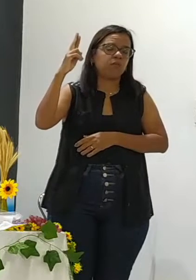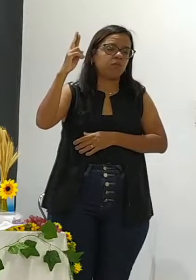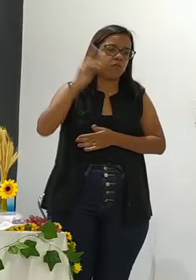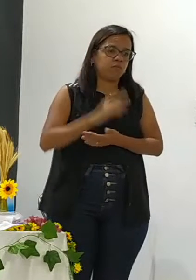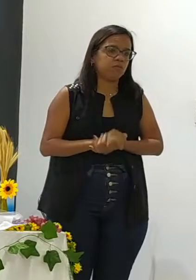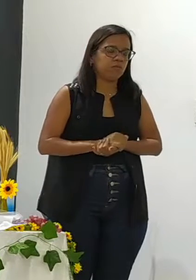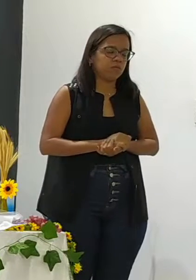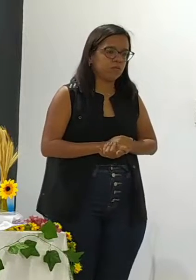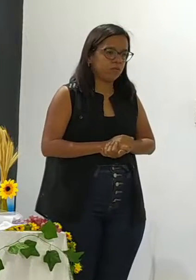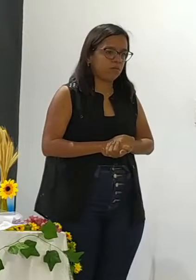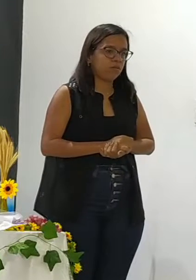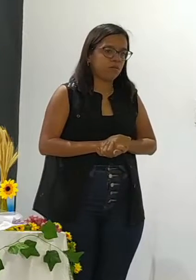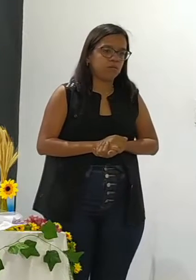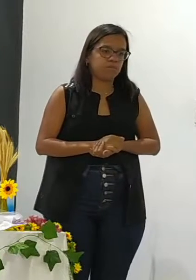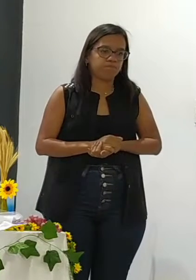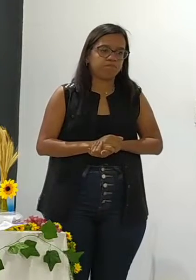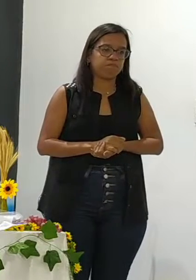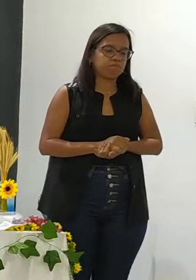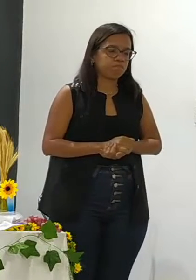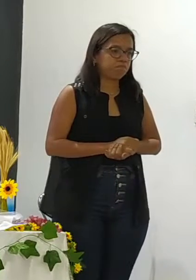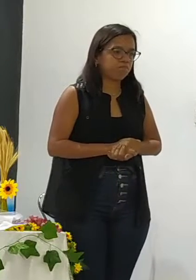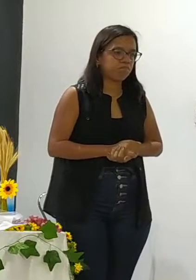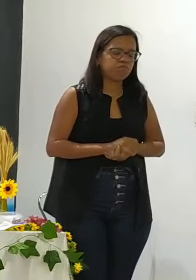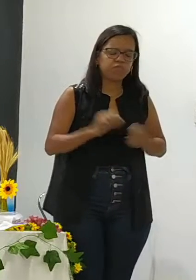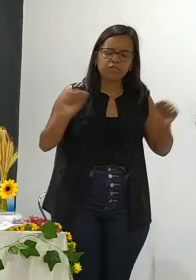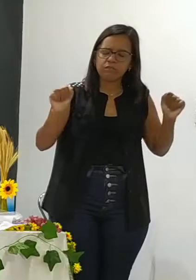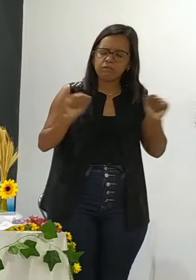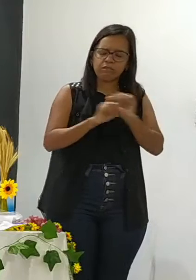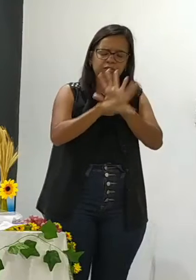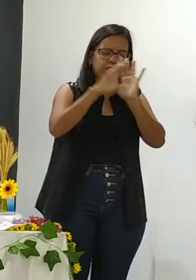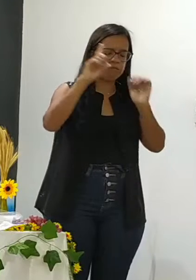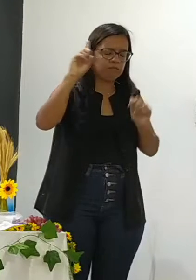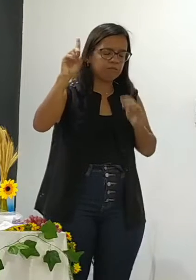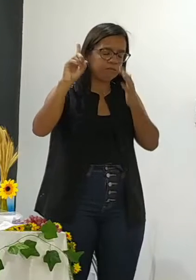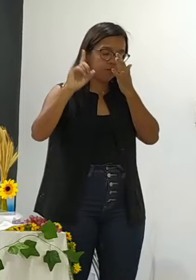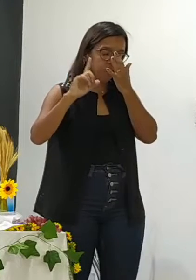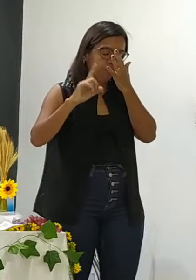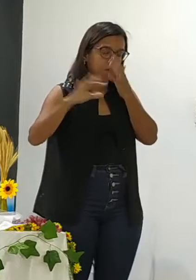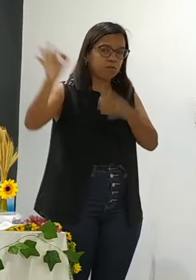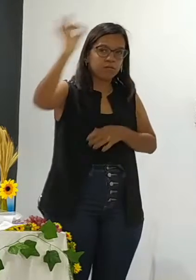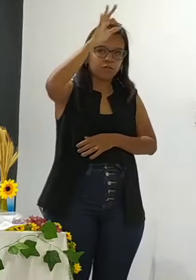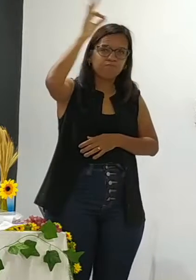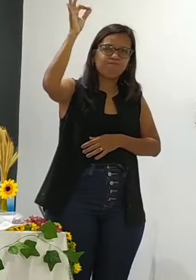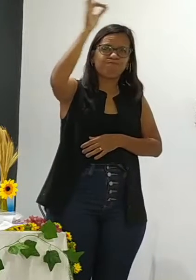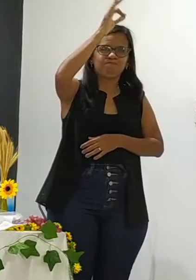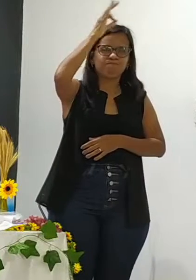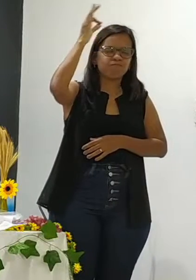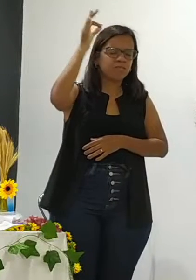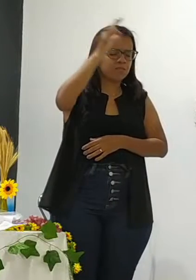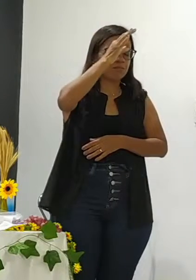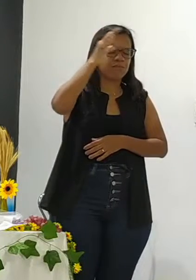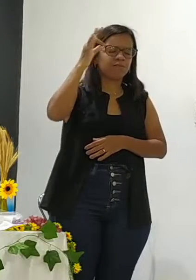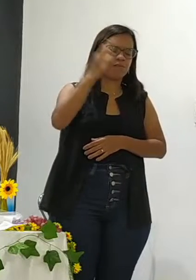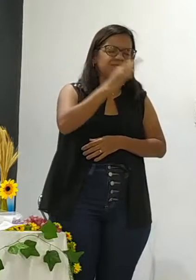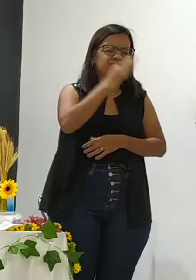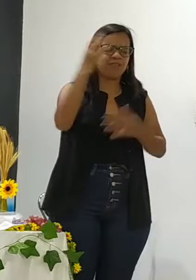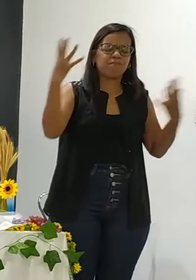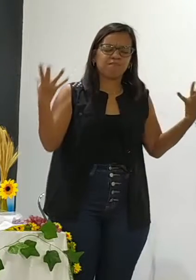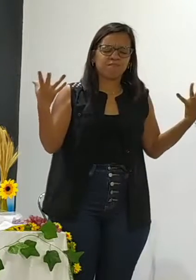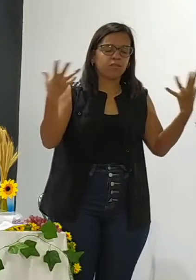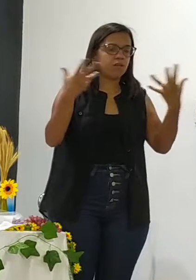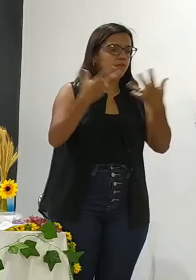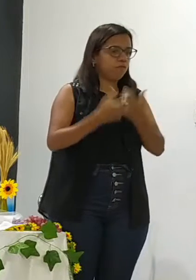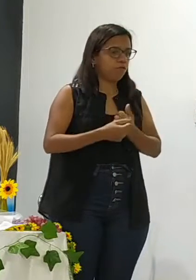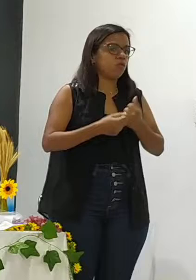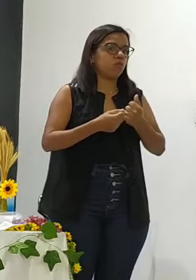ele: presbítero Wilson, glória a Deus. O Espírito Santo ele é forte, ele é tremendo,